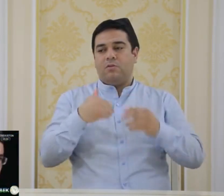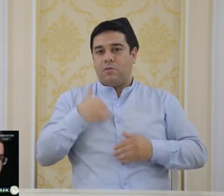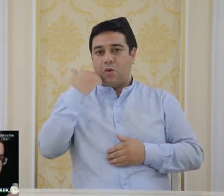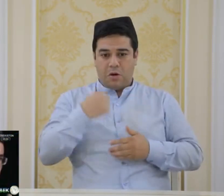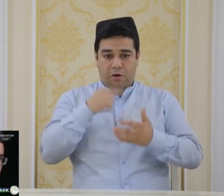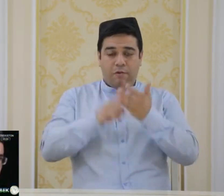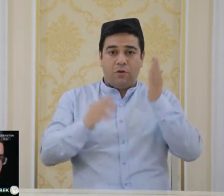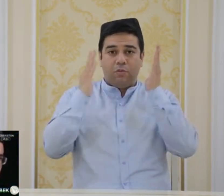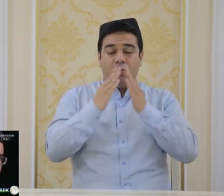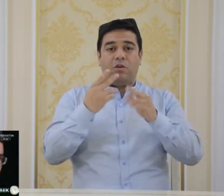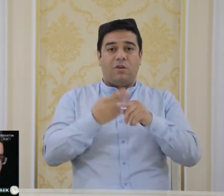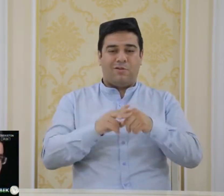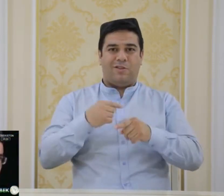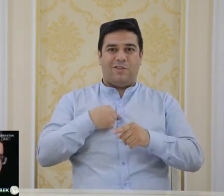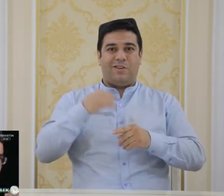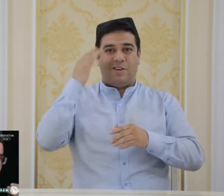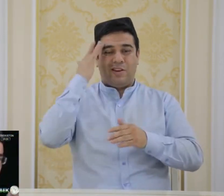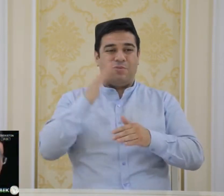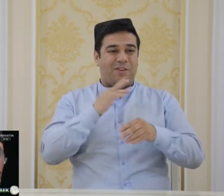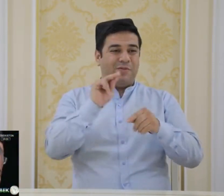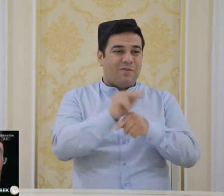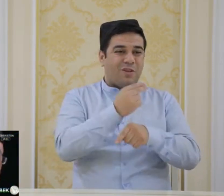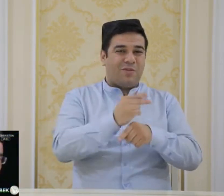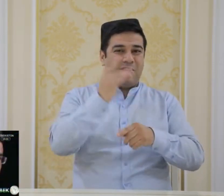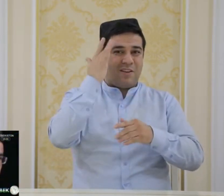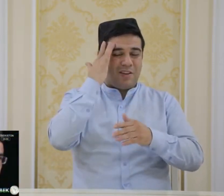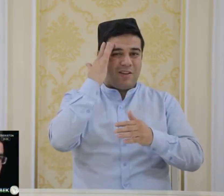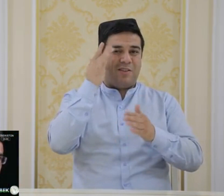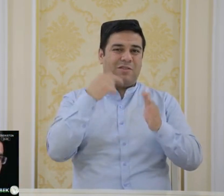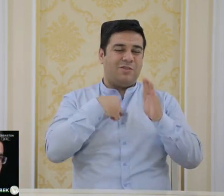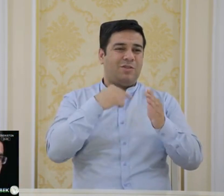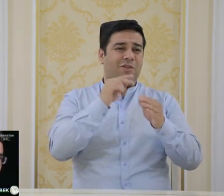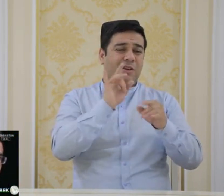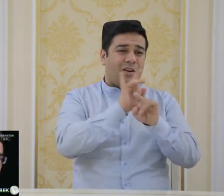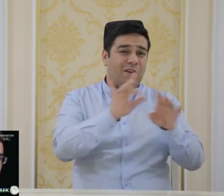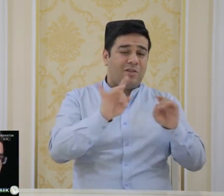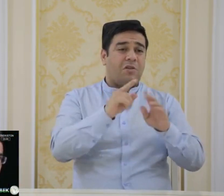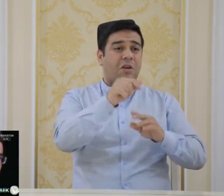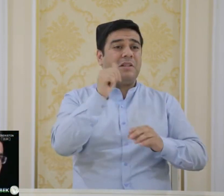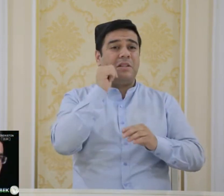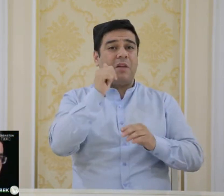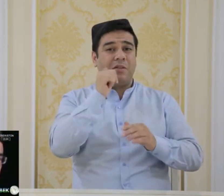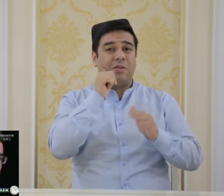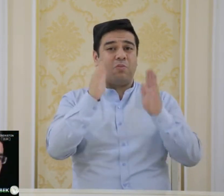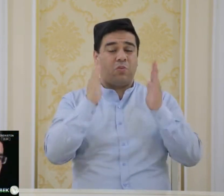shu yo'ldan qaytsin degan bir tarbiyaviy o'zimga nima qilib qo'yib, men aytdim, ertaga